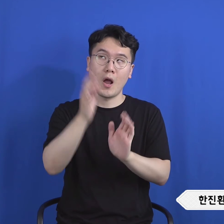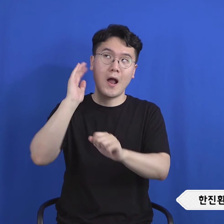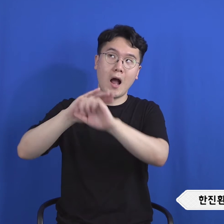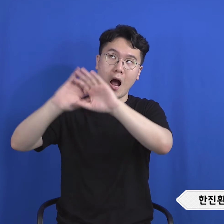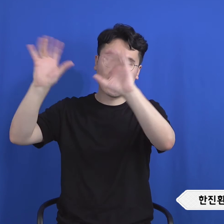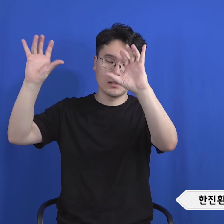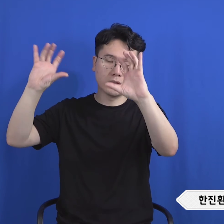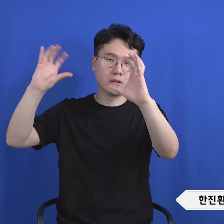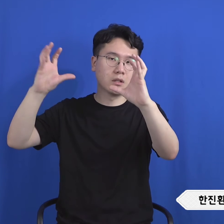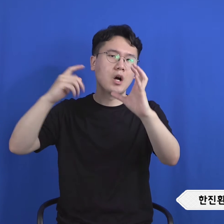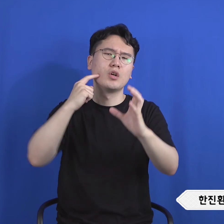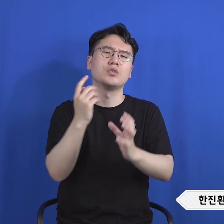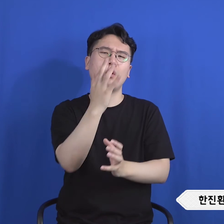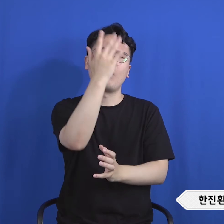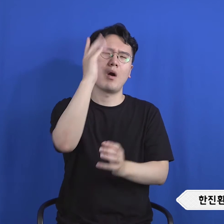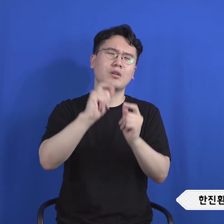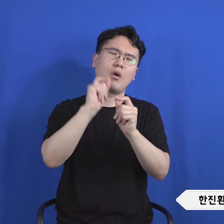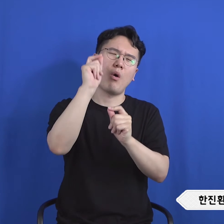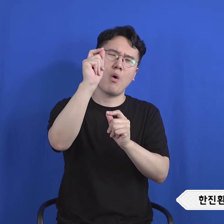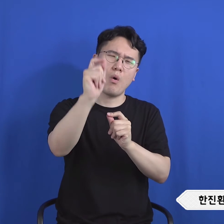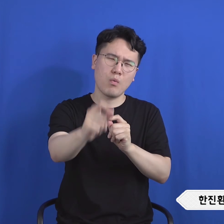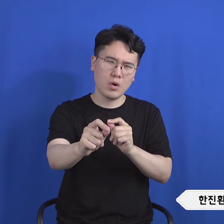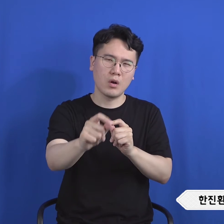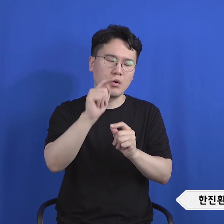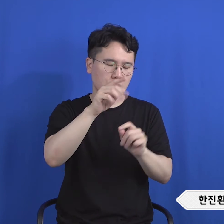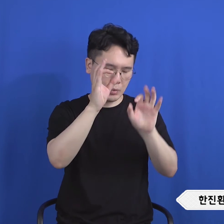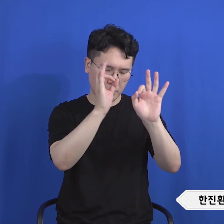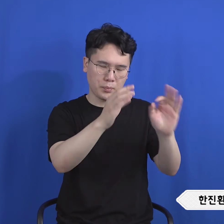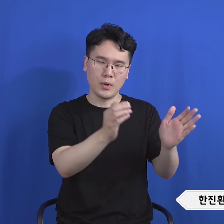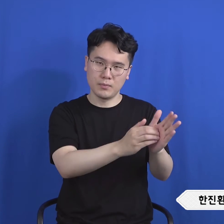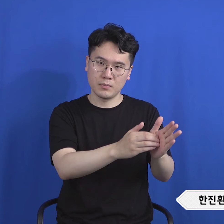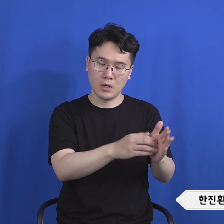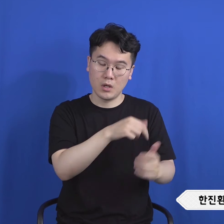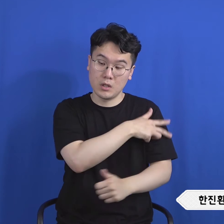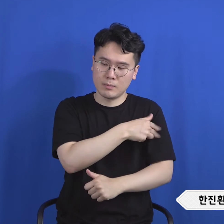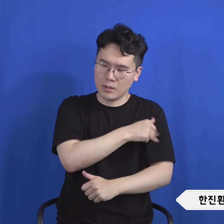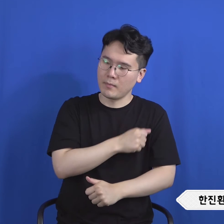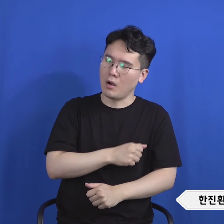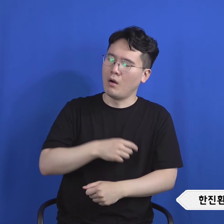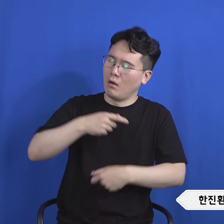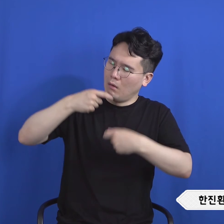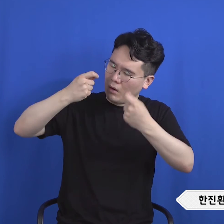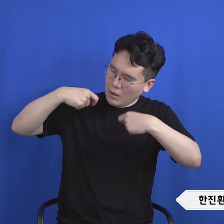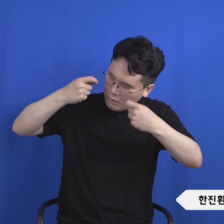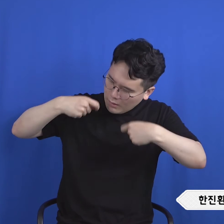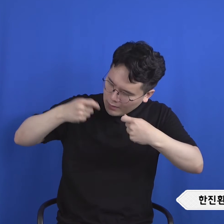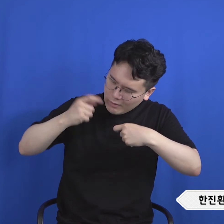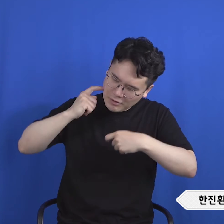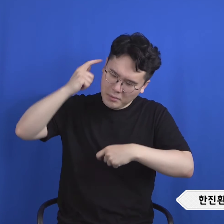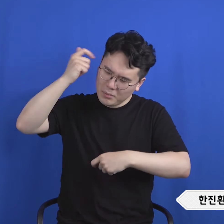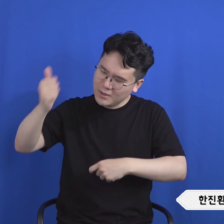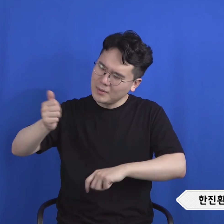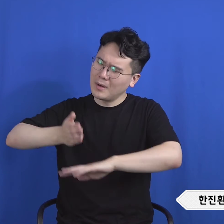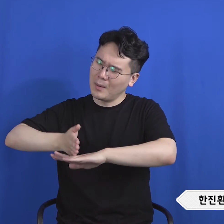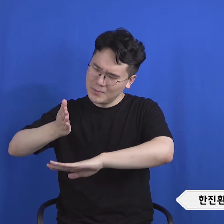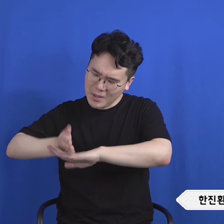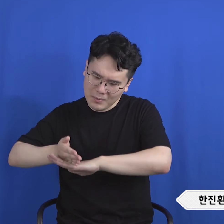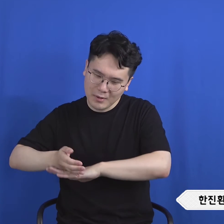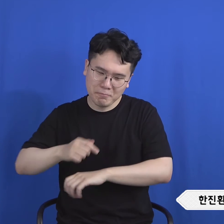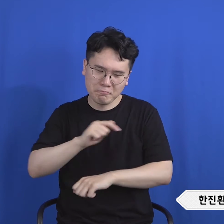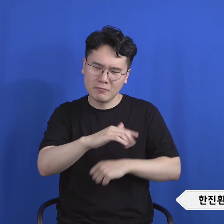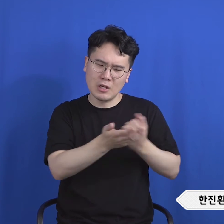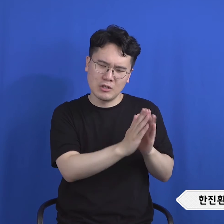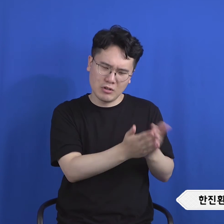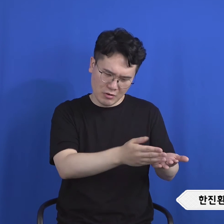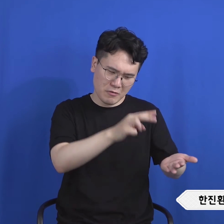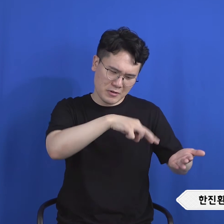요한계시록 말씀도 읽었습니다. 집사님이 눈물을 흘리면서 목사님 감사합니다. 제가 이